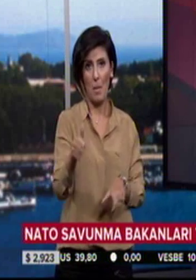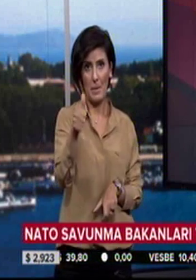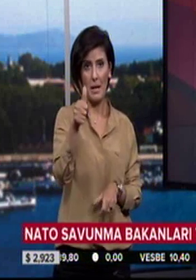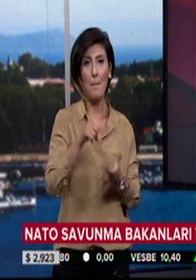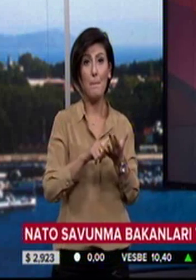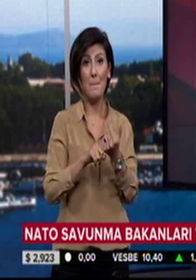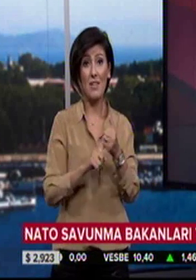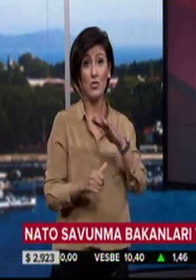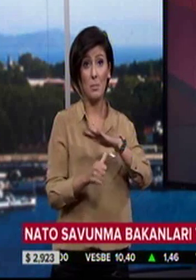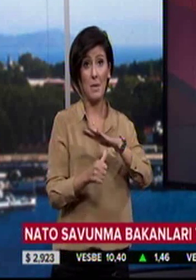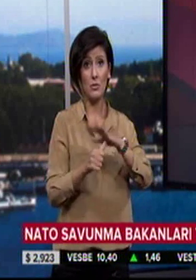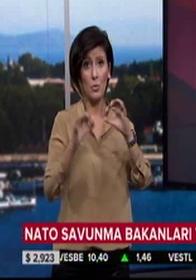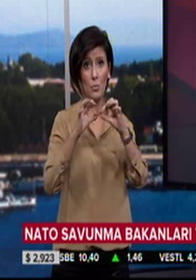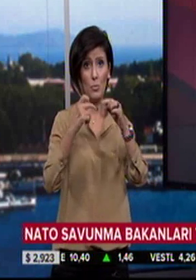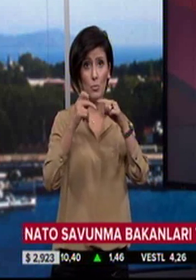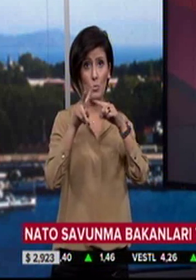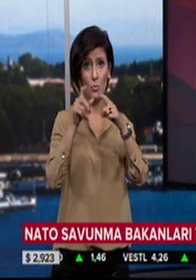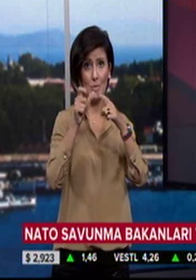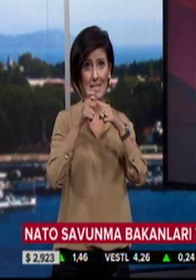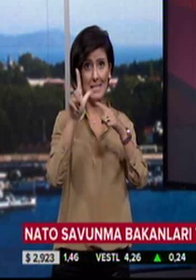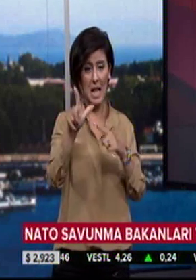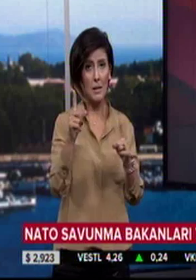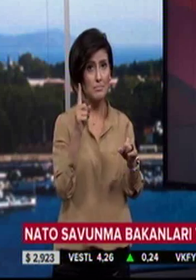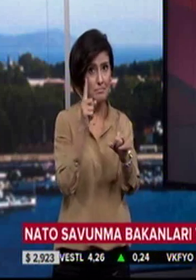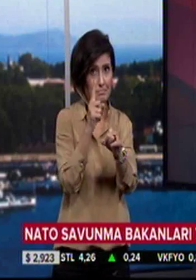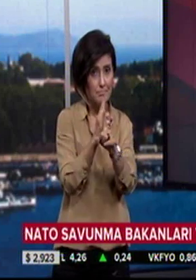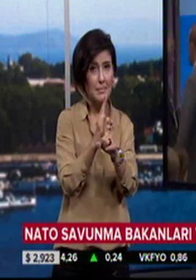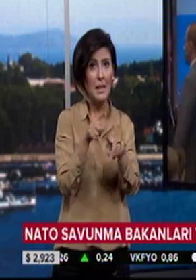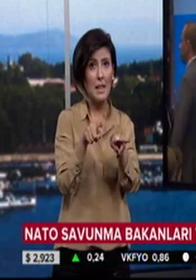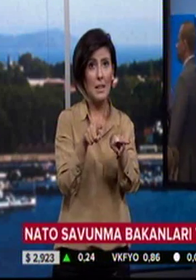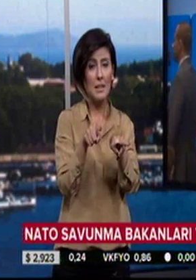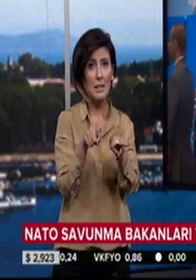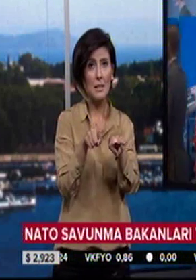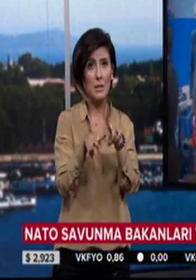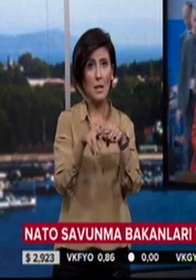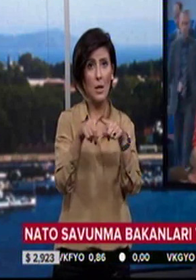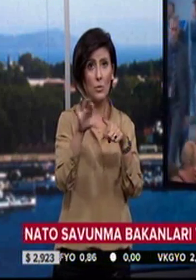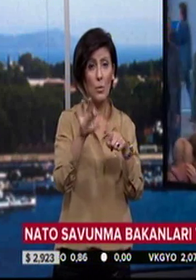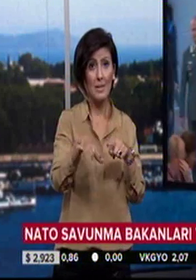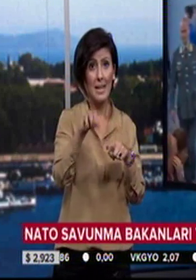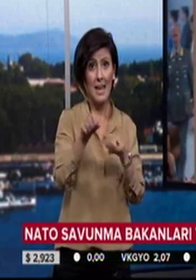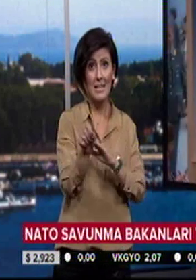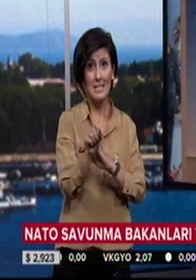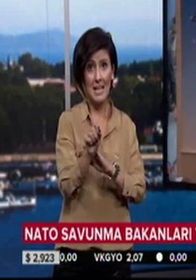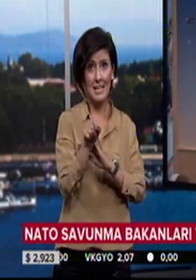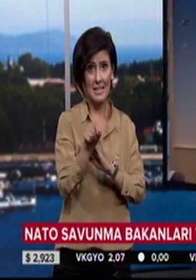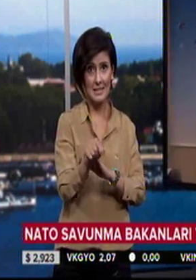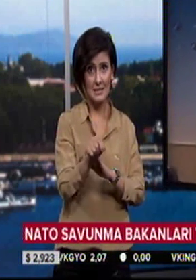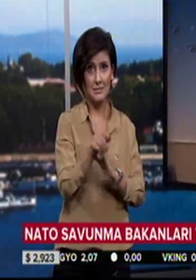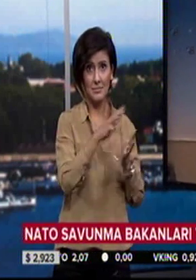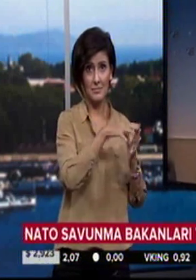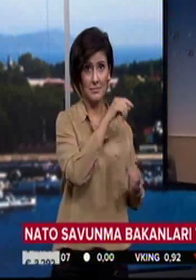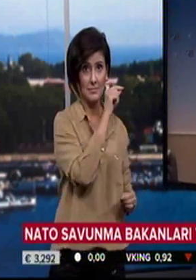bakanları Belçika'nın başkenti Brüksel'de bir araya geldi. NATO Genel Sekreteri